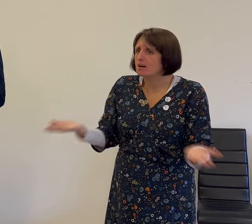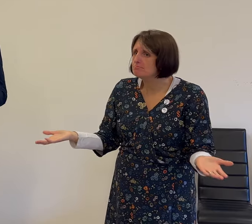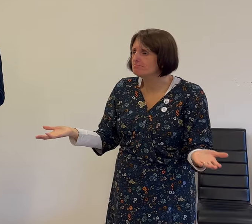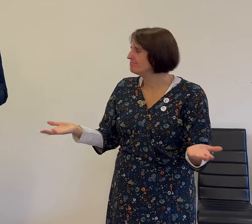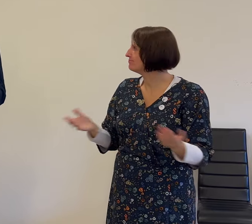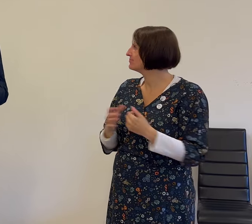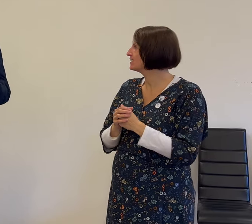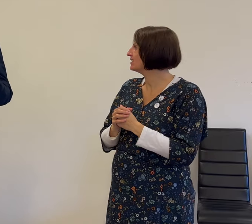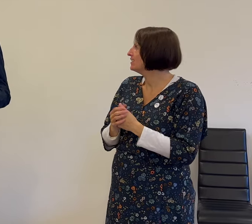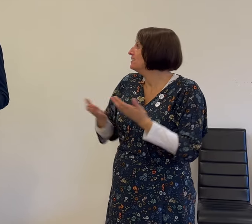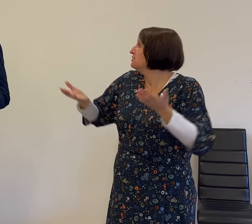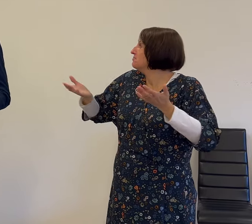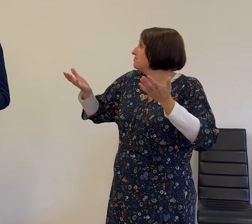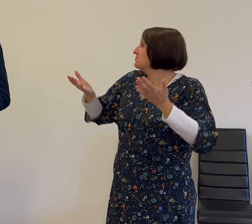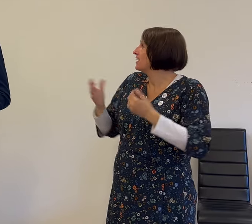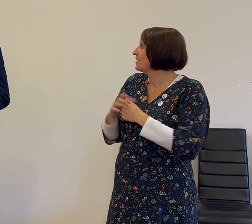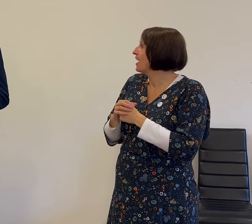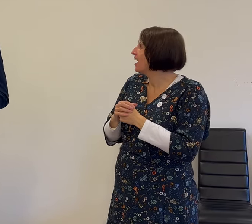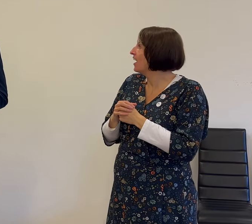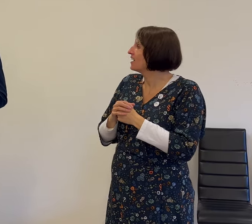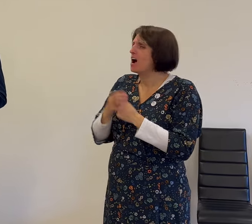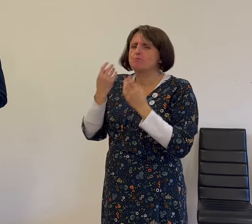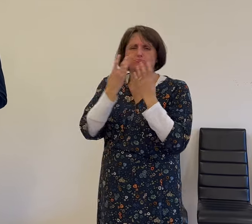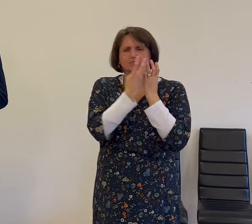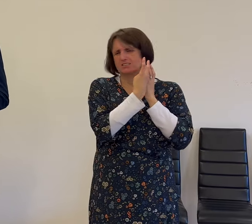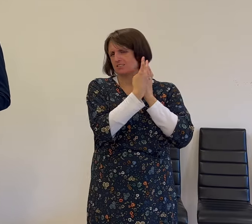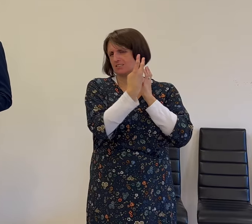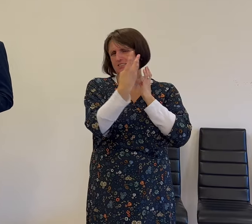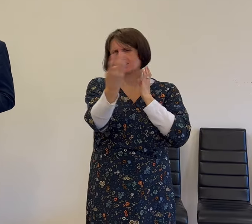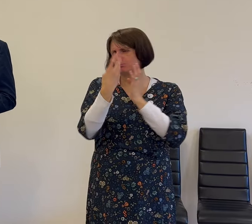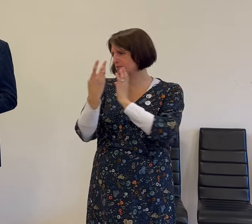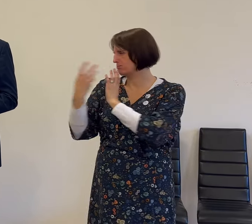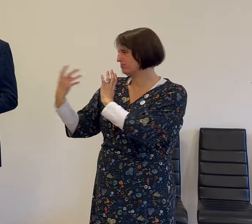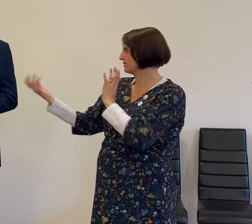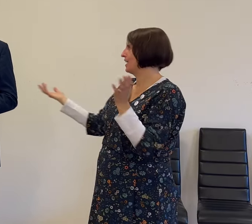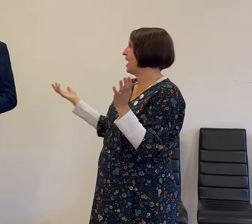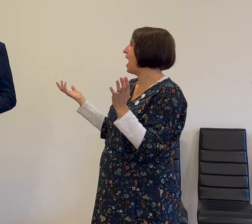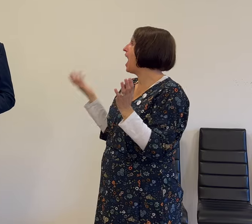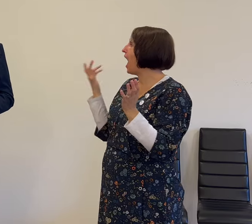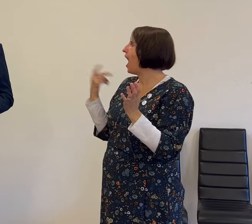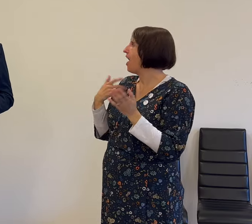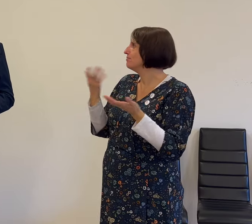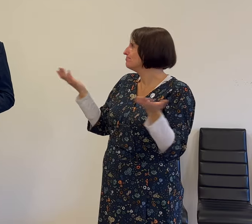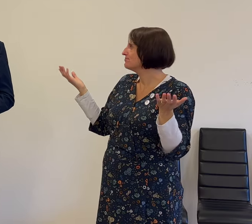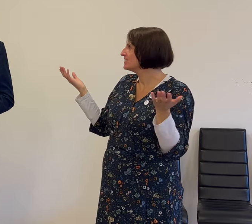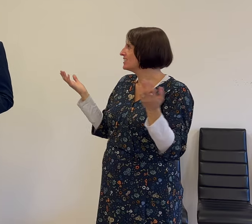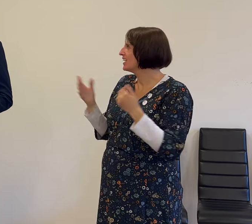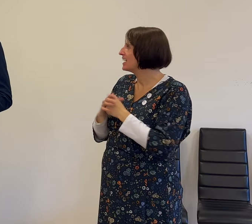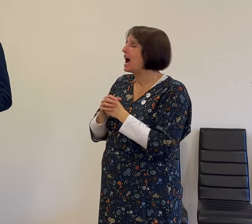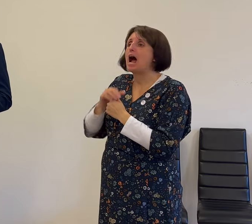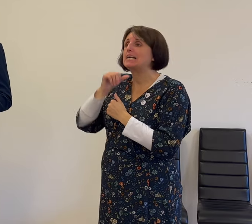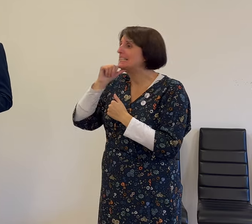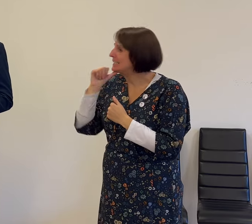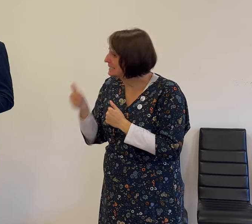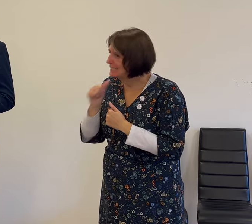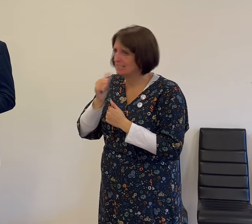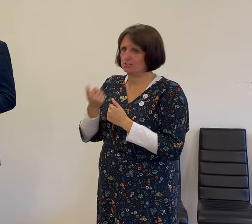To vám dojde, že jako tam nestojí dlouhá fronta na zápas s Goliášem, že tam nikdo nechce